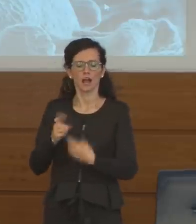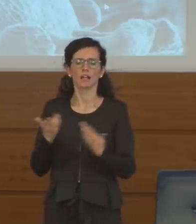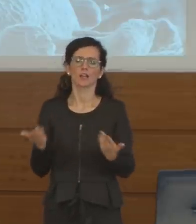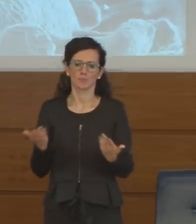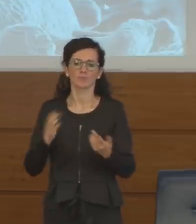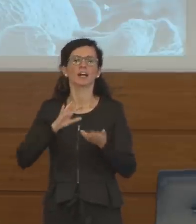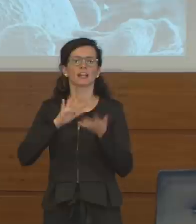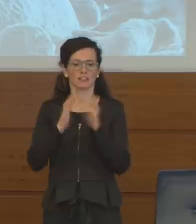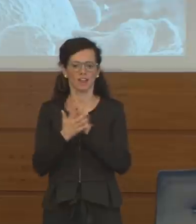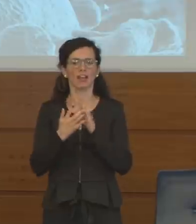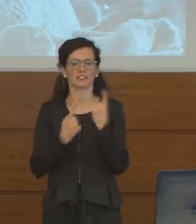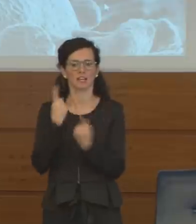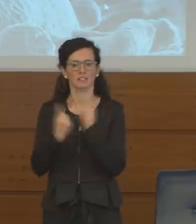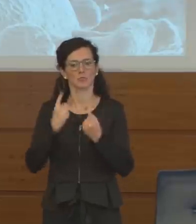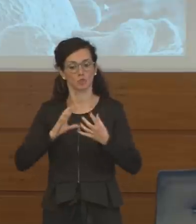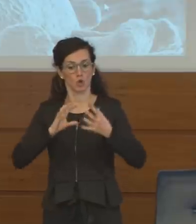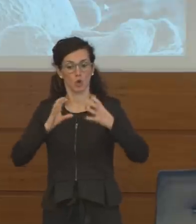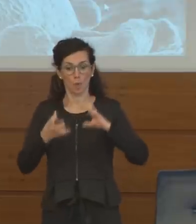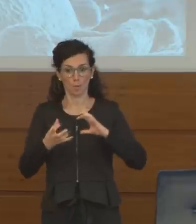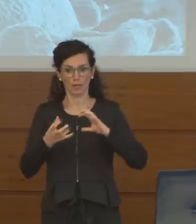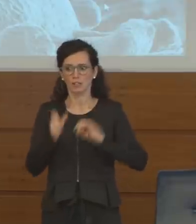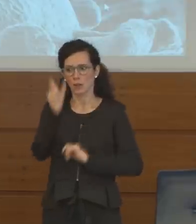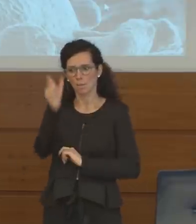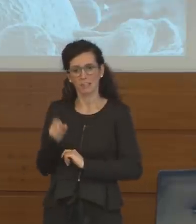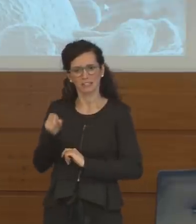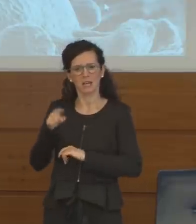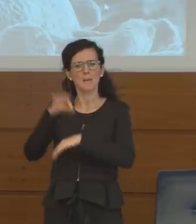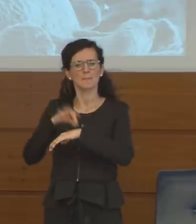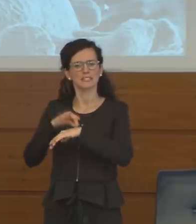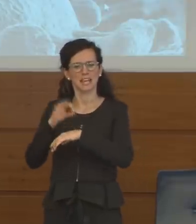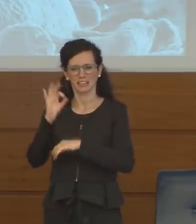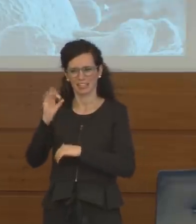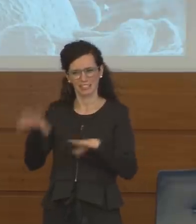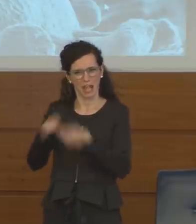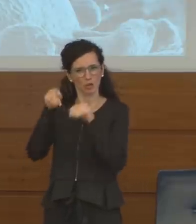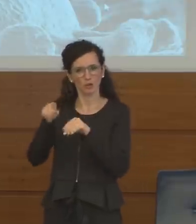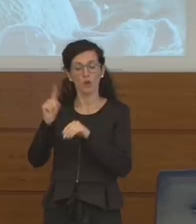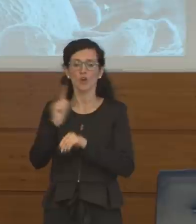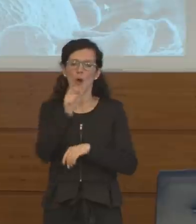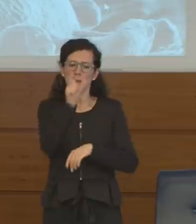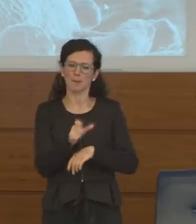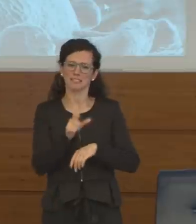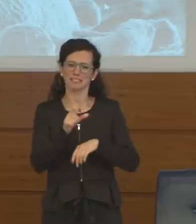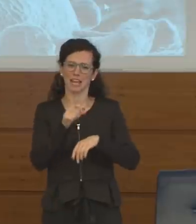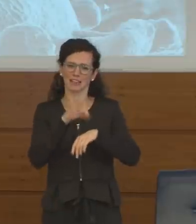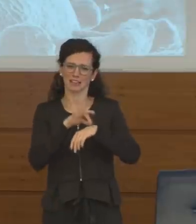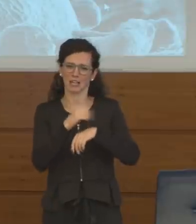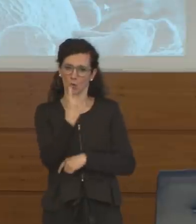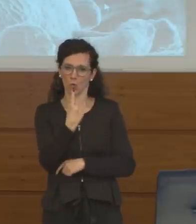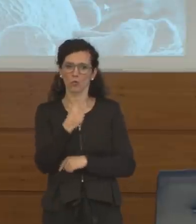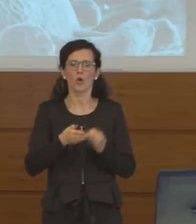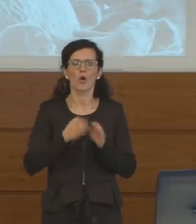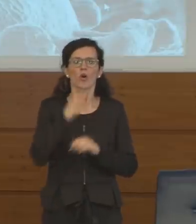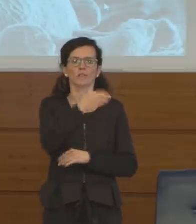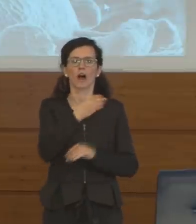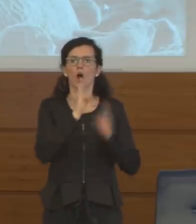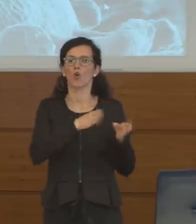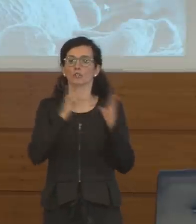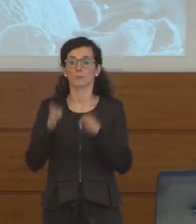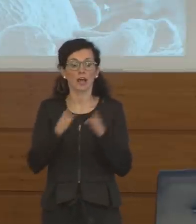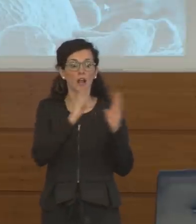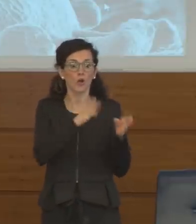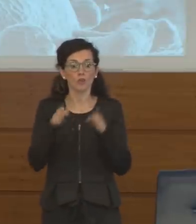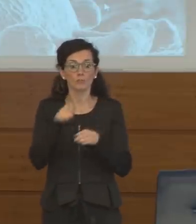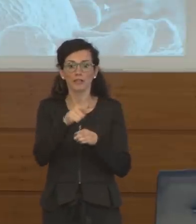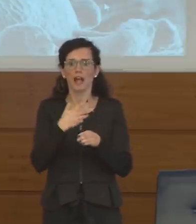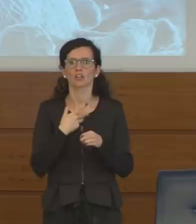una complicanza che questa persona, non il paziente zero, ma il paziente 1 è andato in ospedale e quando tu vai in ospedale trovi una comunità